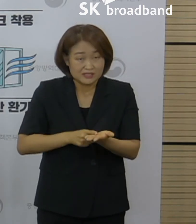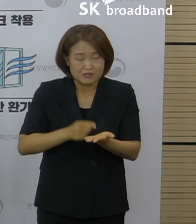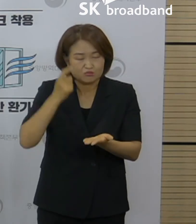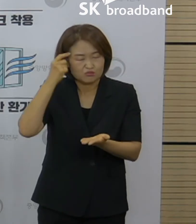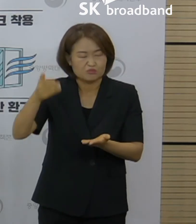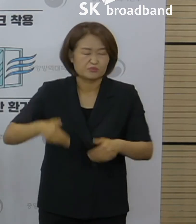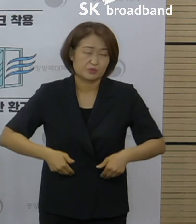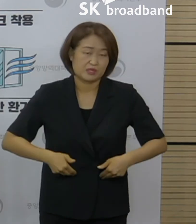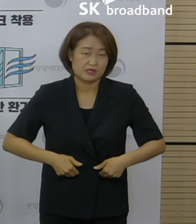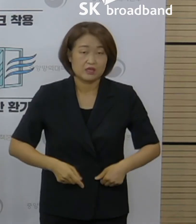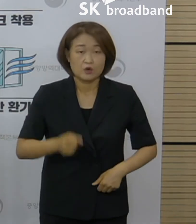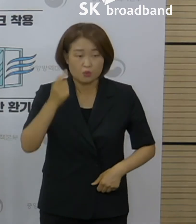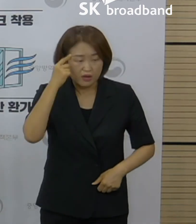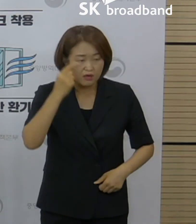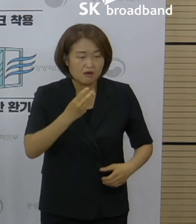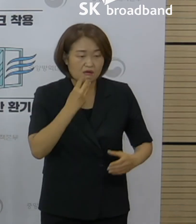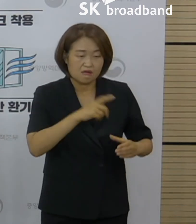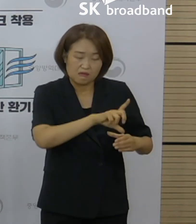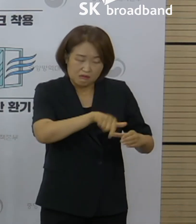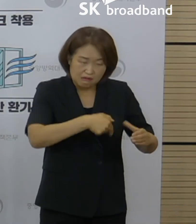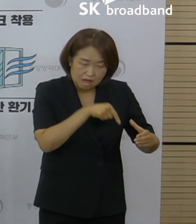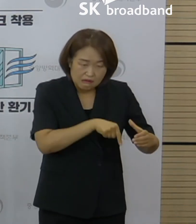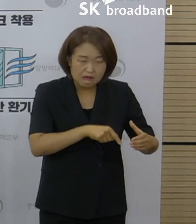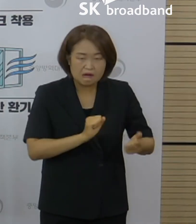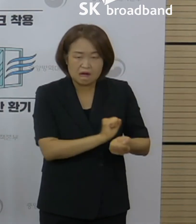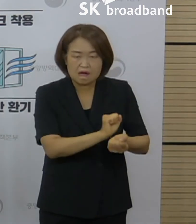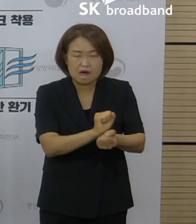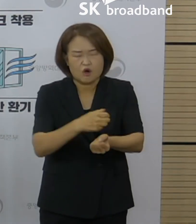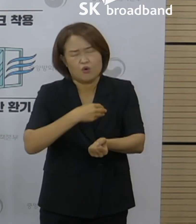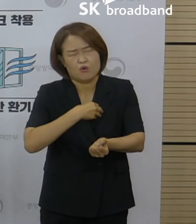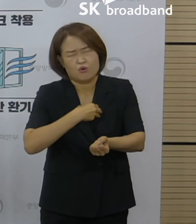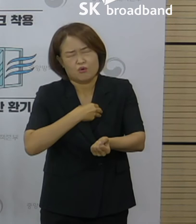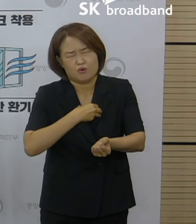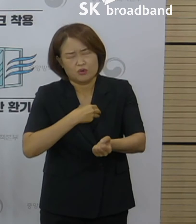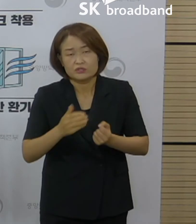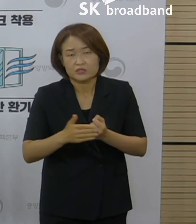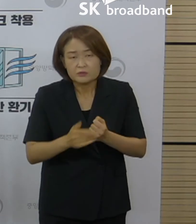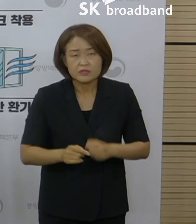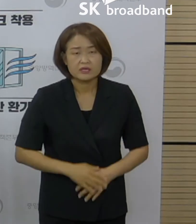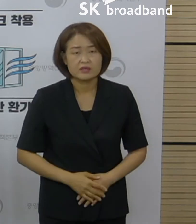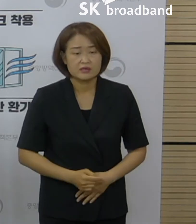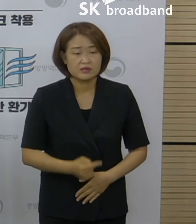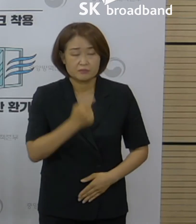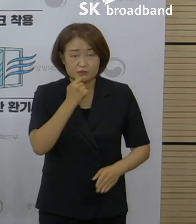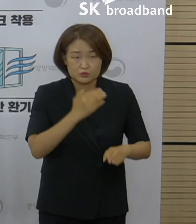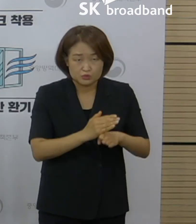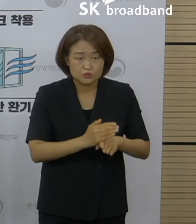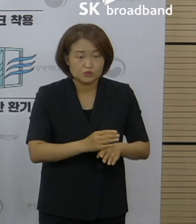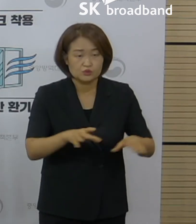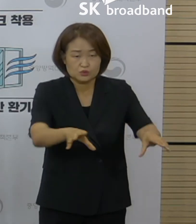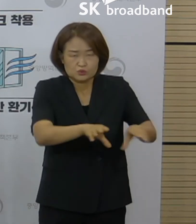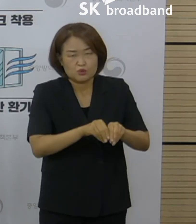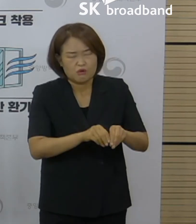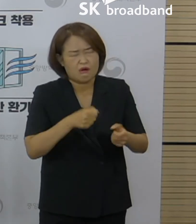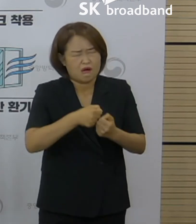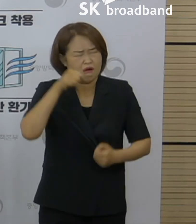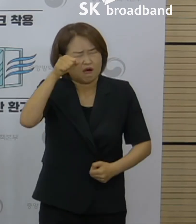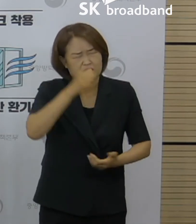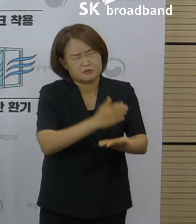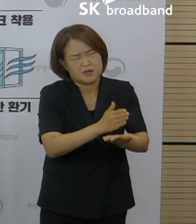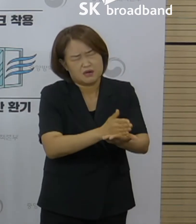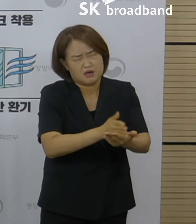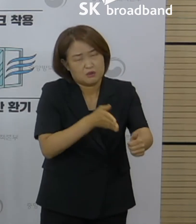수도권 방역 상황 악화에 따라서 수차례 총리께서 민주노총의 집회 자제를 요청했으나 강행 의사를